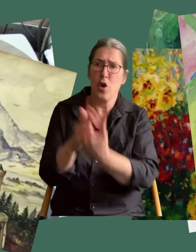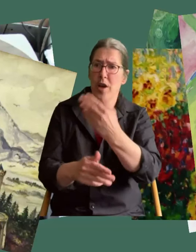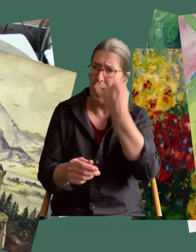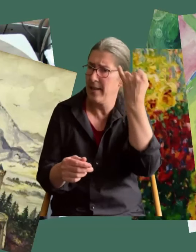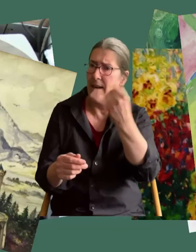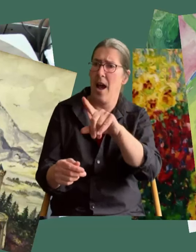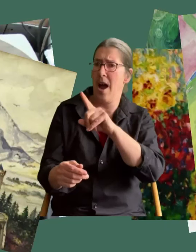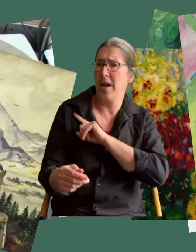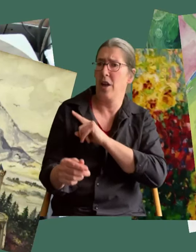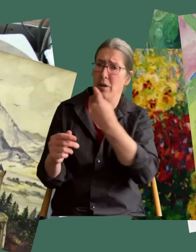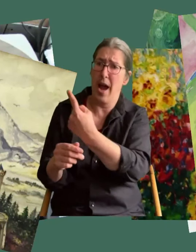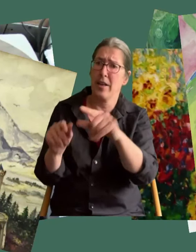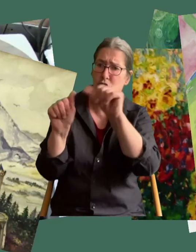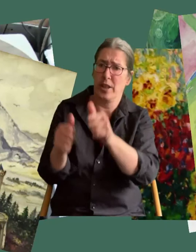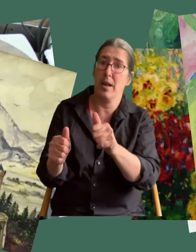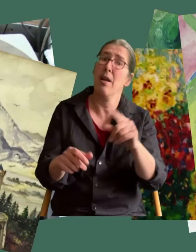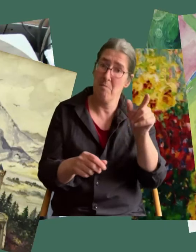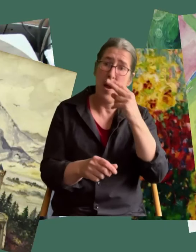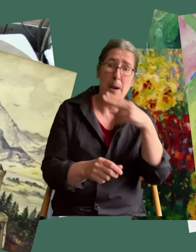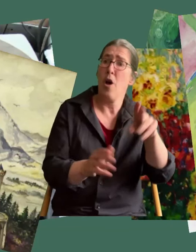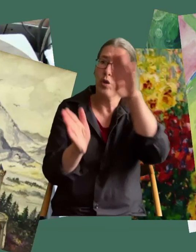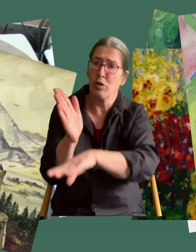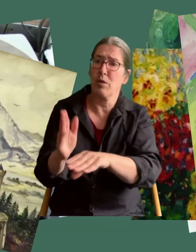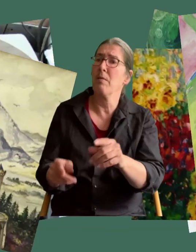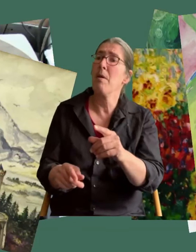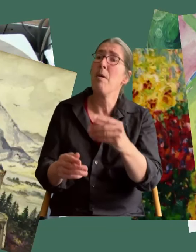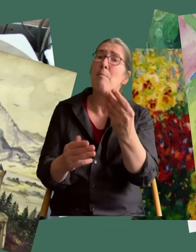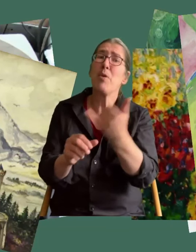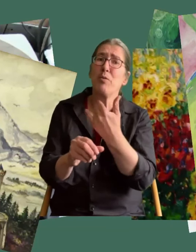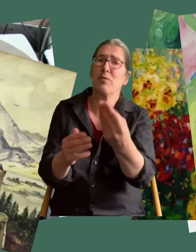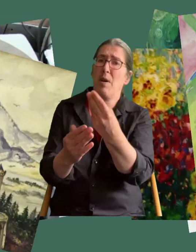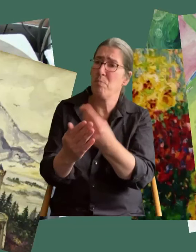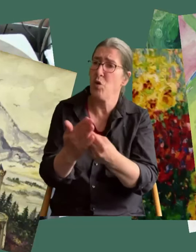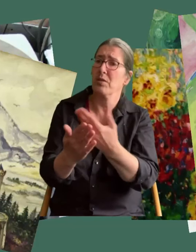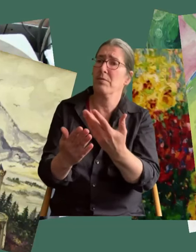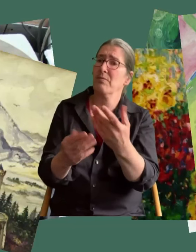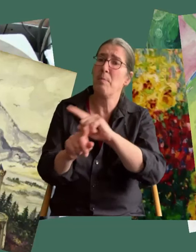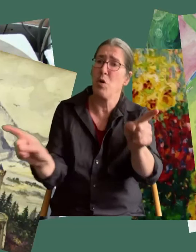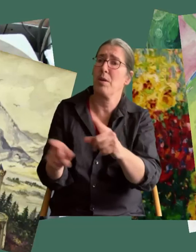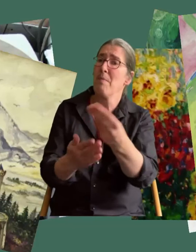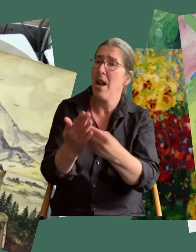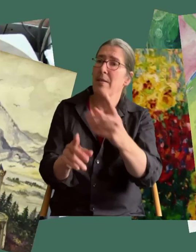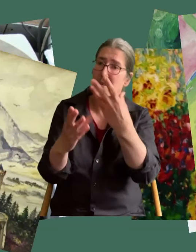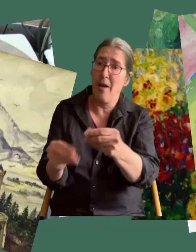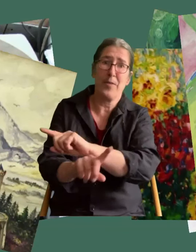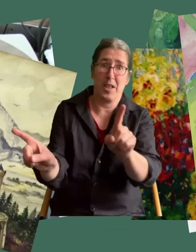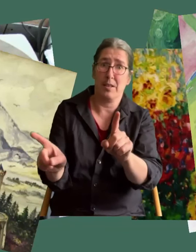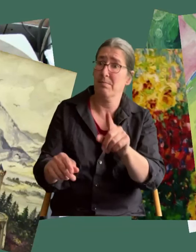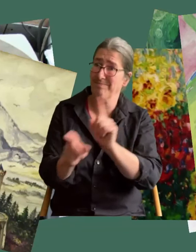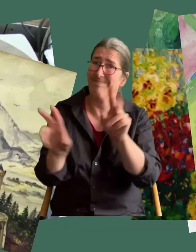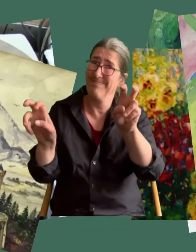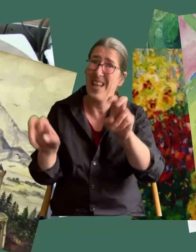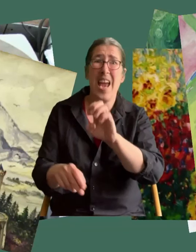mit neuen Ideen und eigenem Stil wurden später von Hitler unterdrückt. Sie durften nicht mehr malen. Ihre Kunst wurde entartete